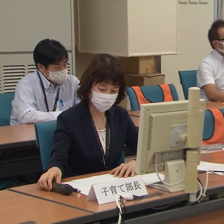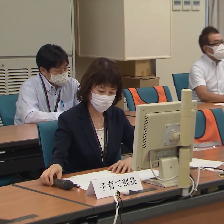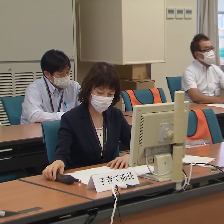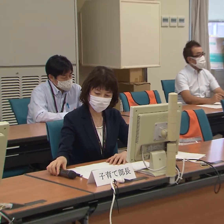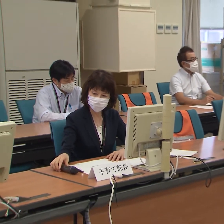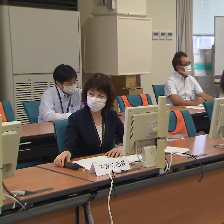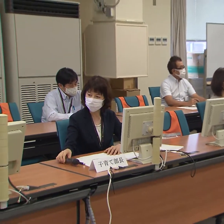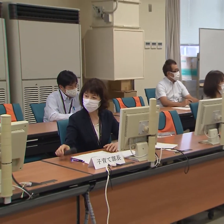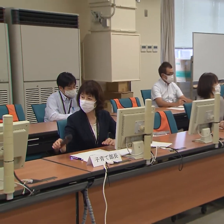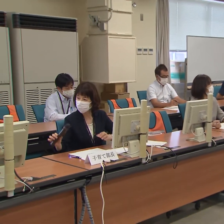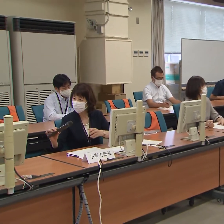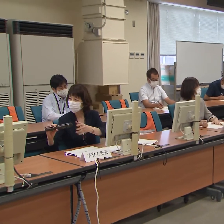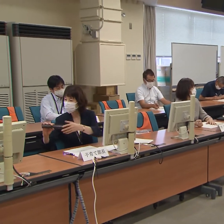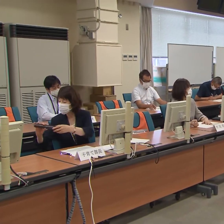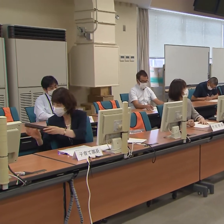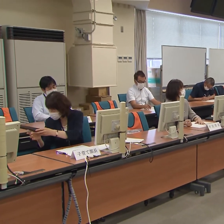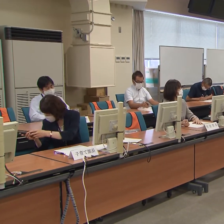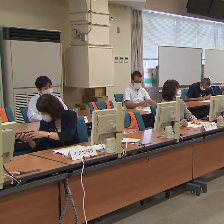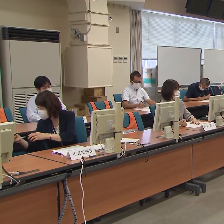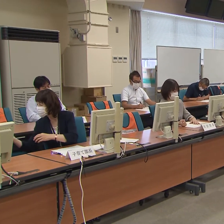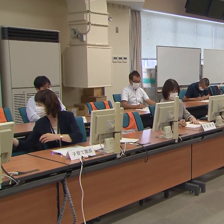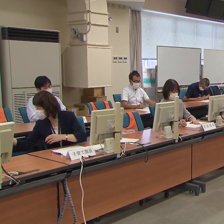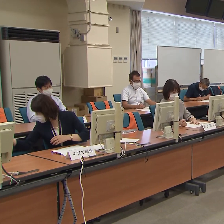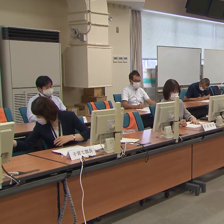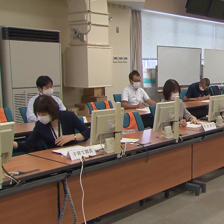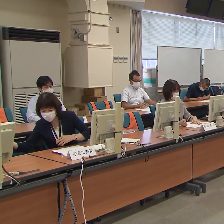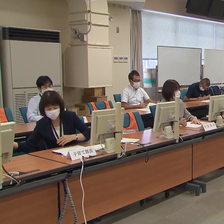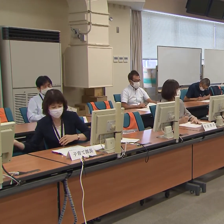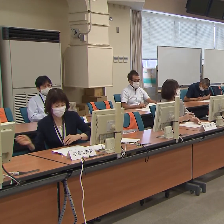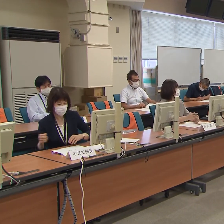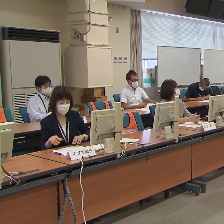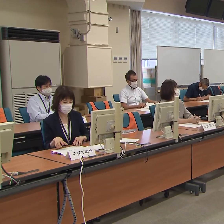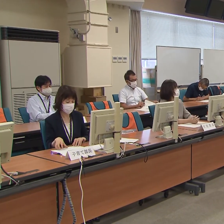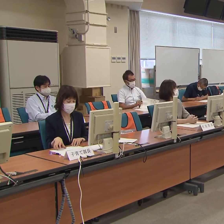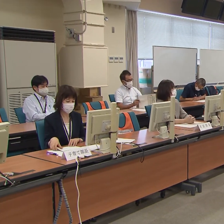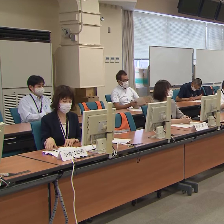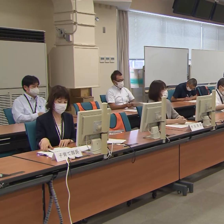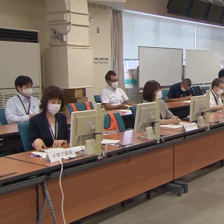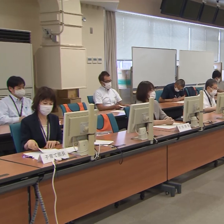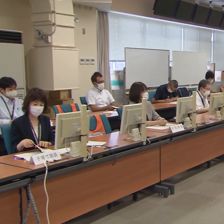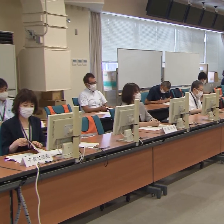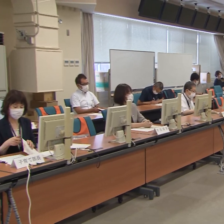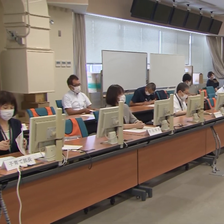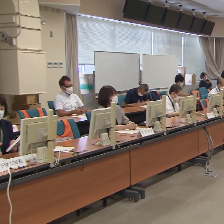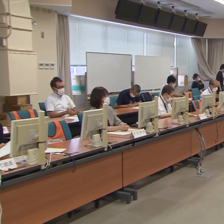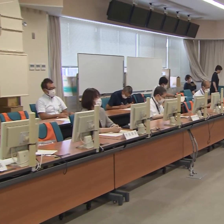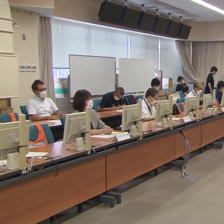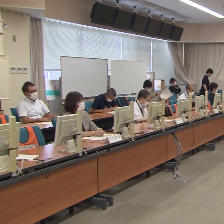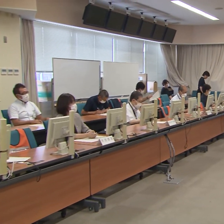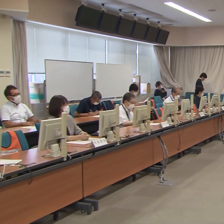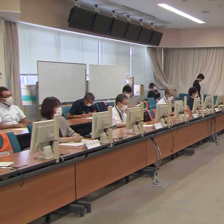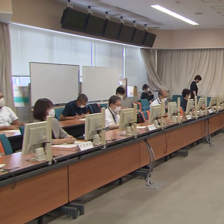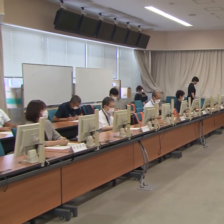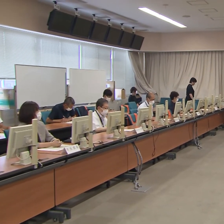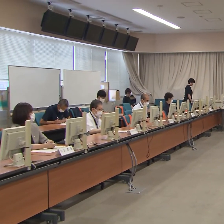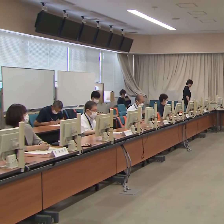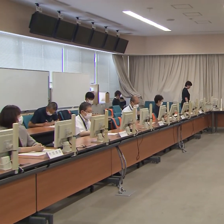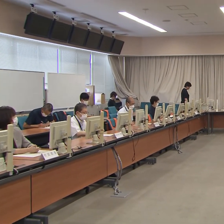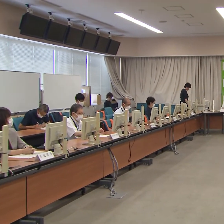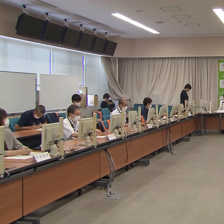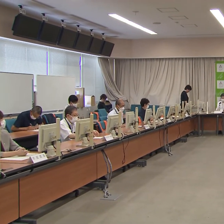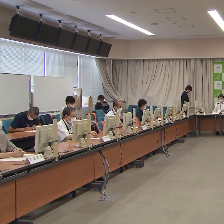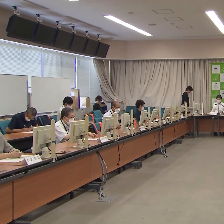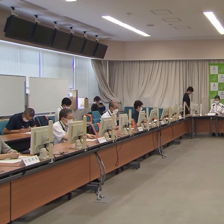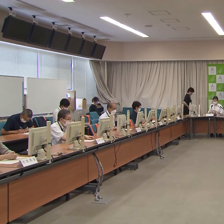それでは、次第の3番目。本部長の市長からメッセージをお願いいたします。準備いたします